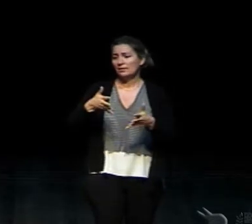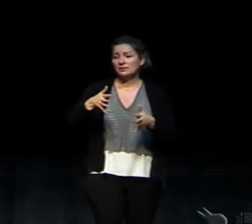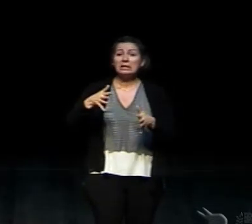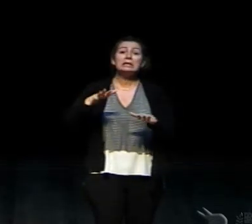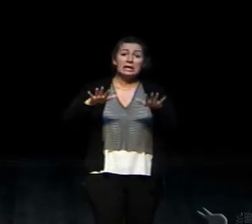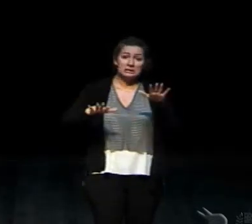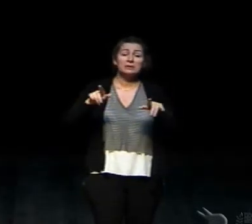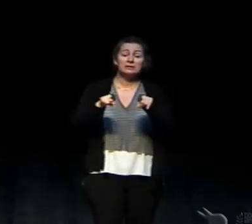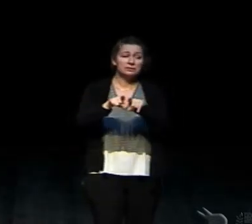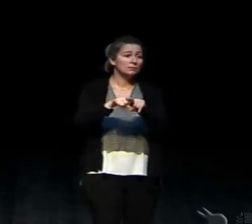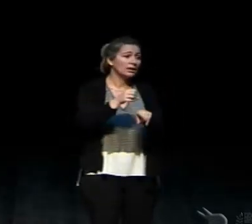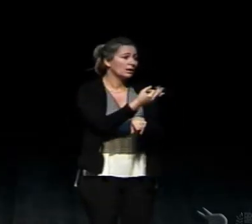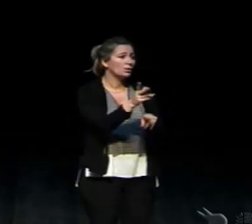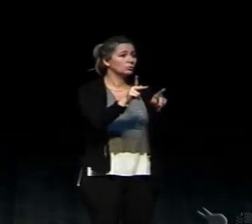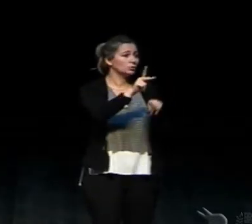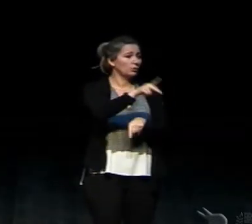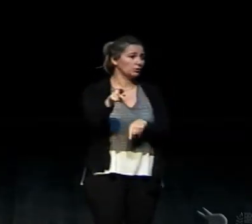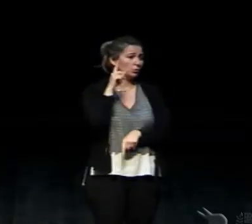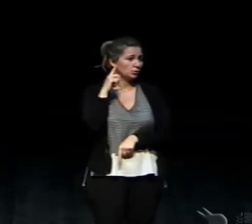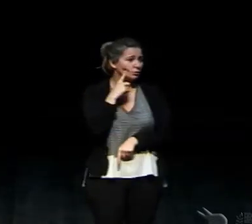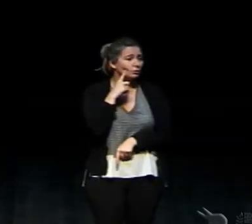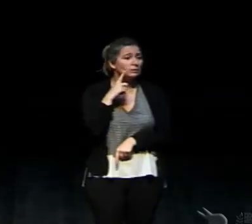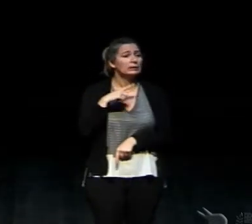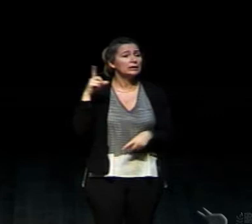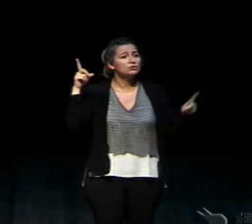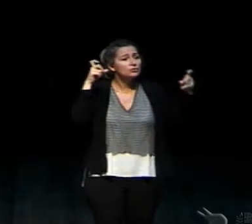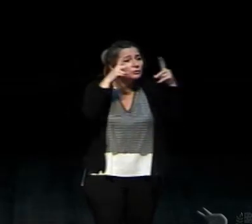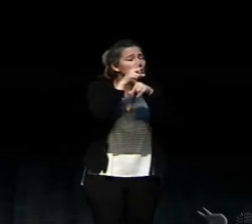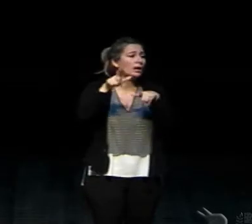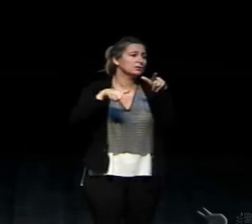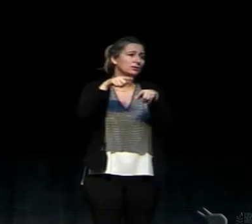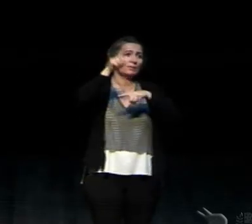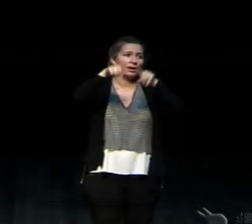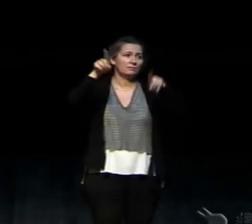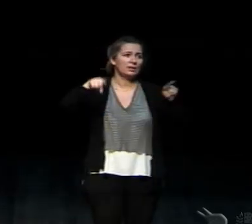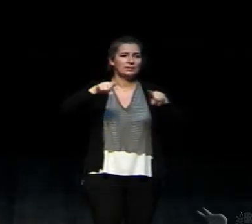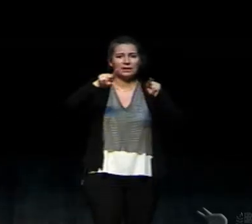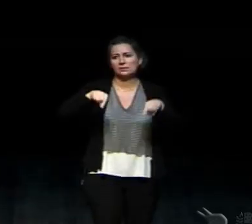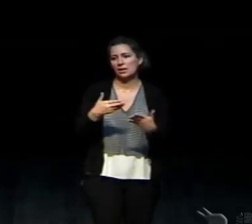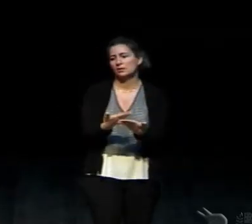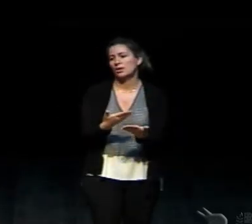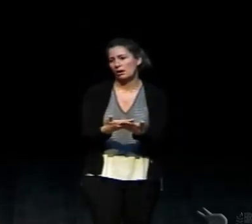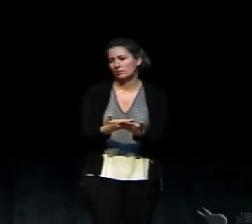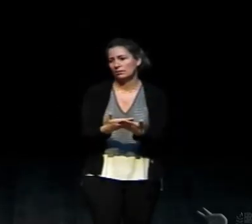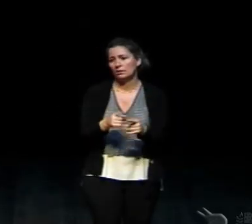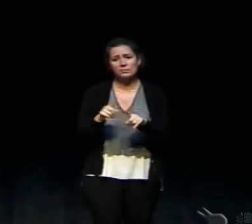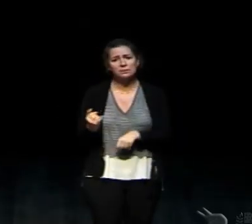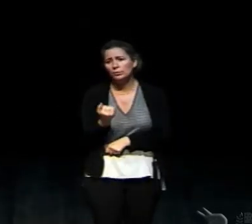que haja essa variação e que o aluno tenha conhecimento sobre isso. Você tem um professor surdo e que